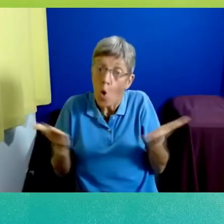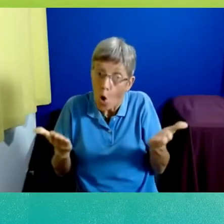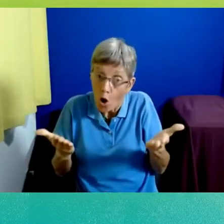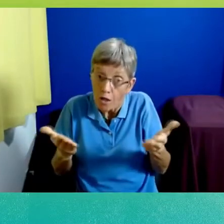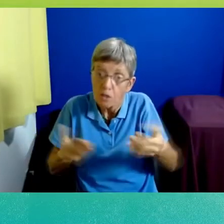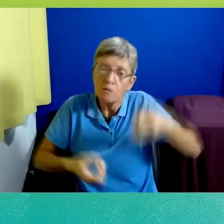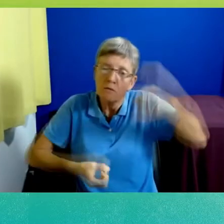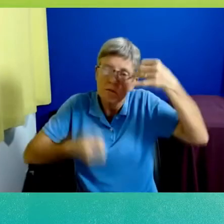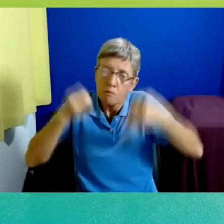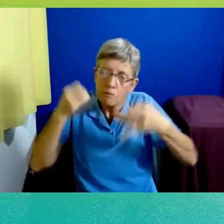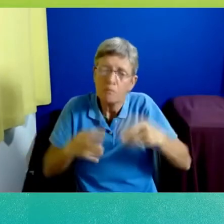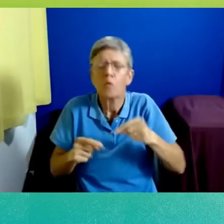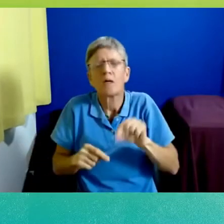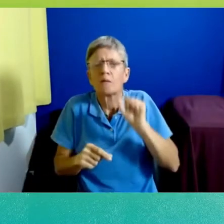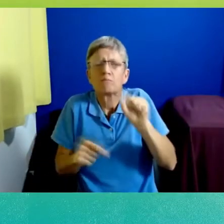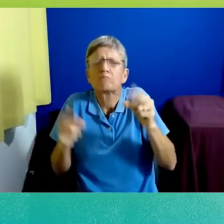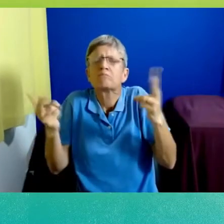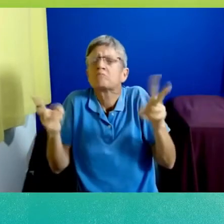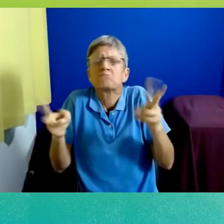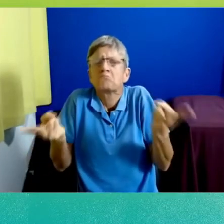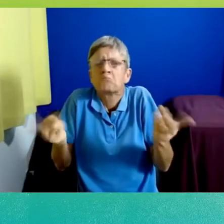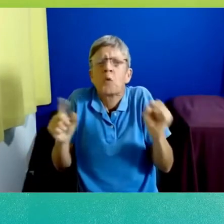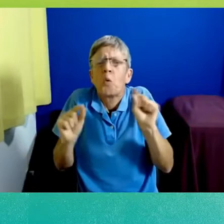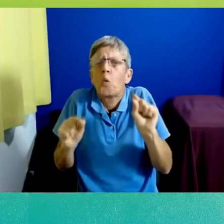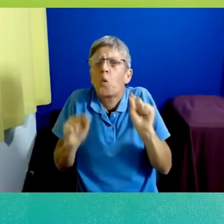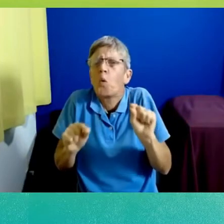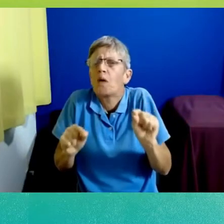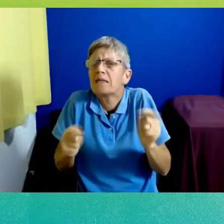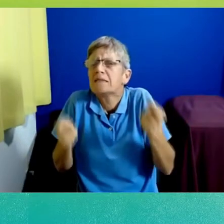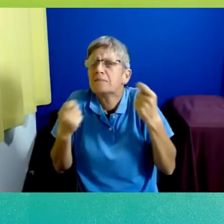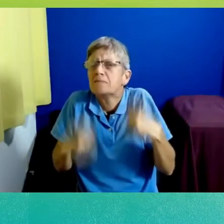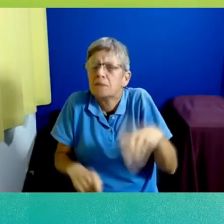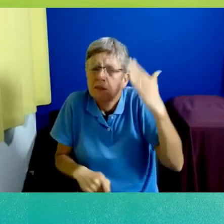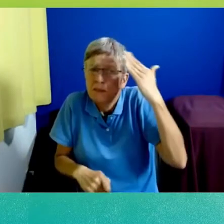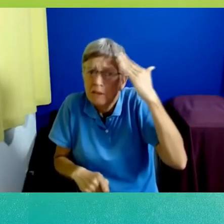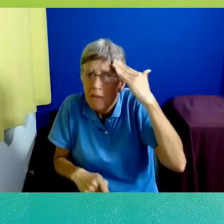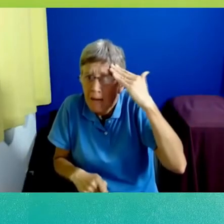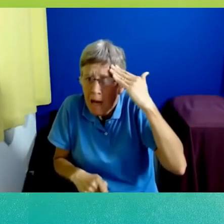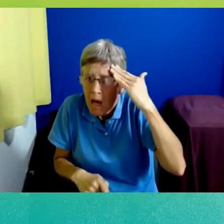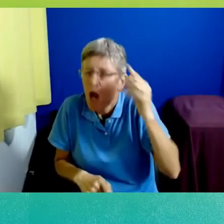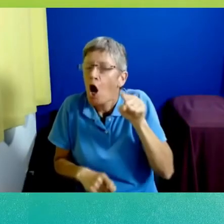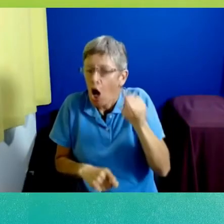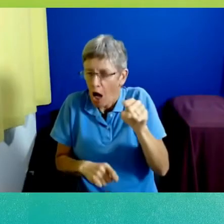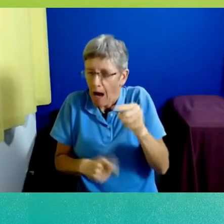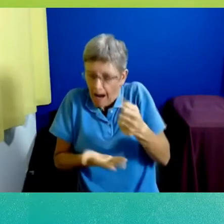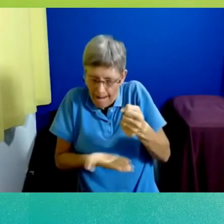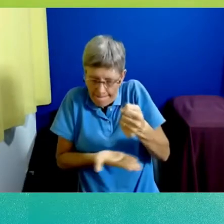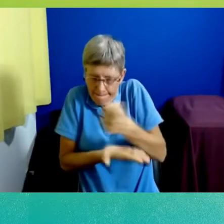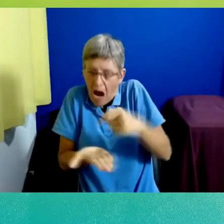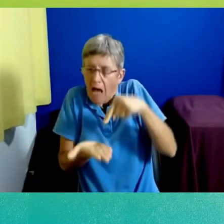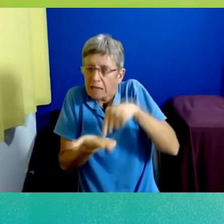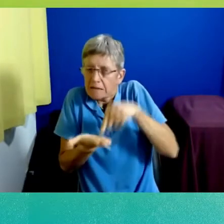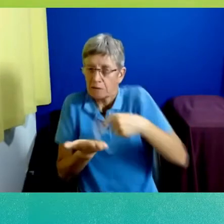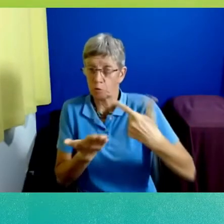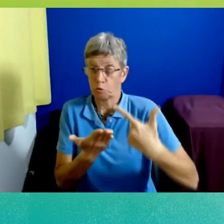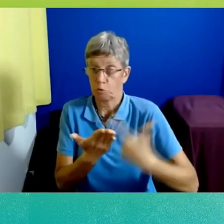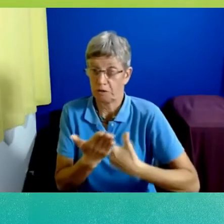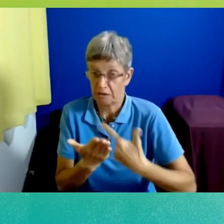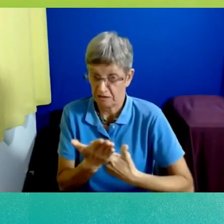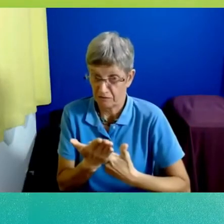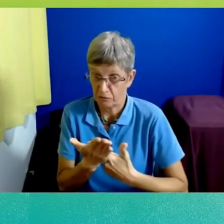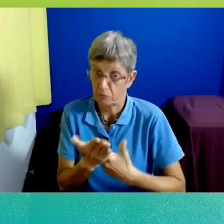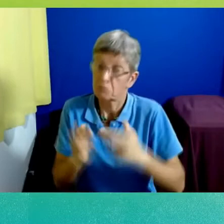livro bilíngue, ele está em língua de sinais. E sobre o quê que se explica nesse